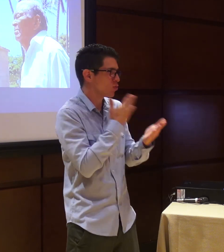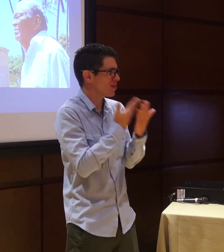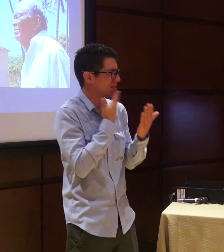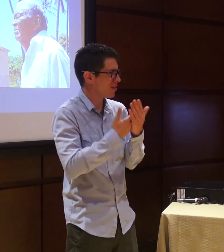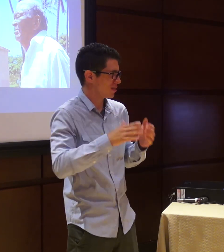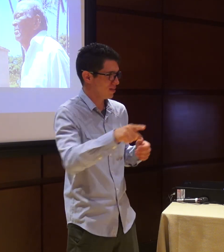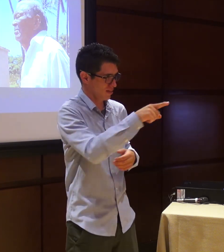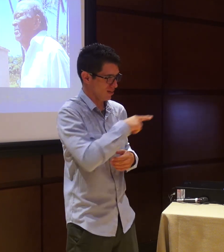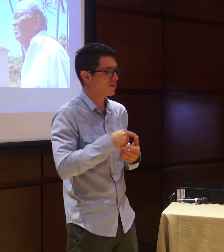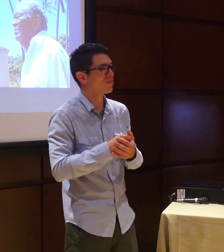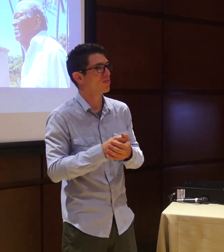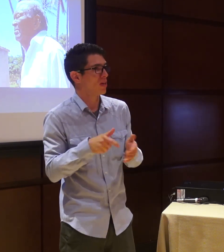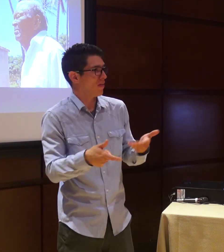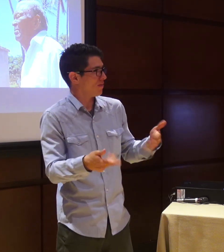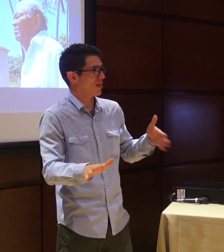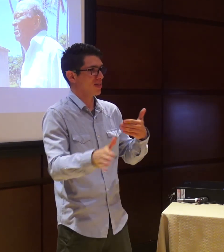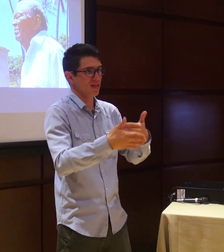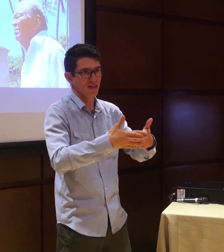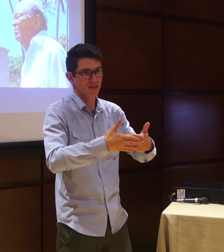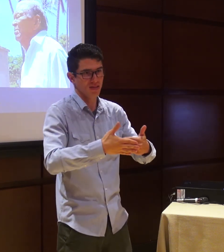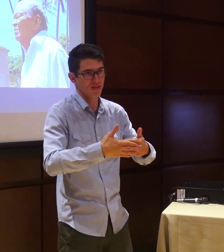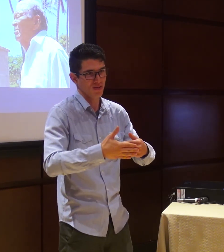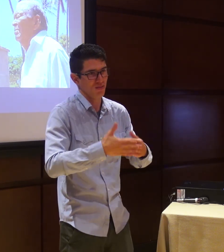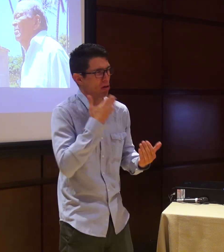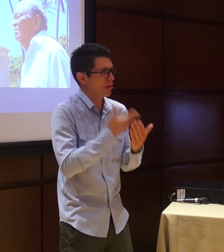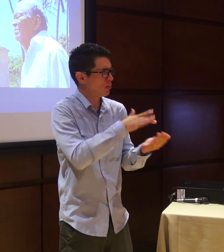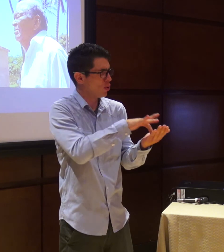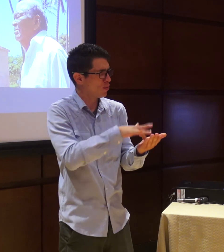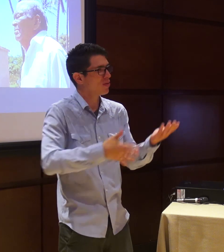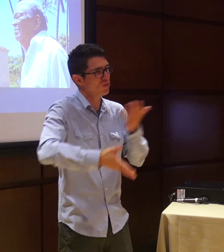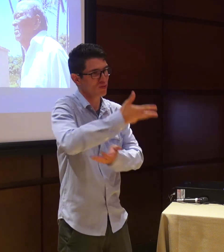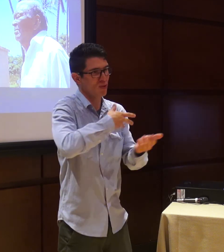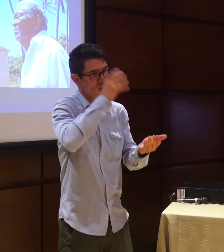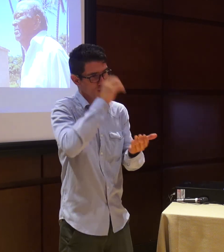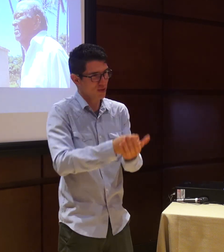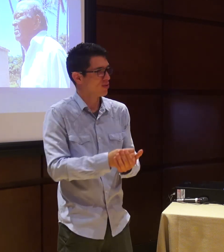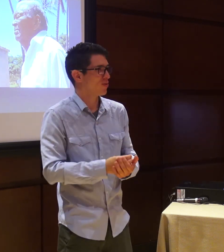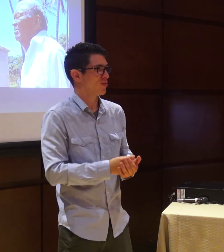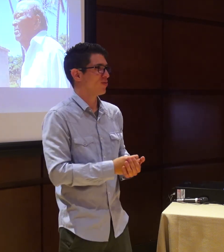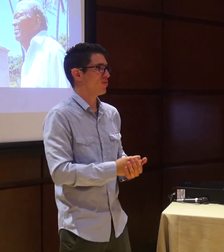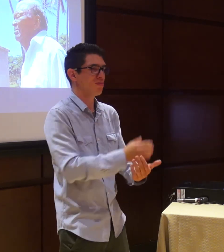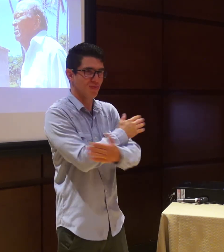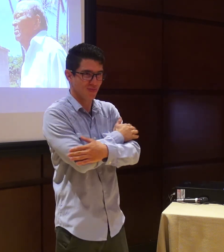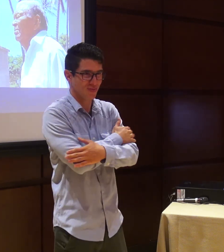Gracias por las opiniones que compartieron con nosotros. Damos fin a este espacio.